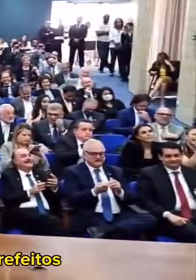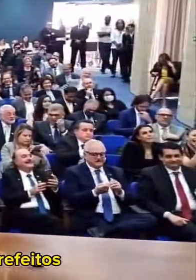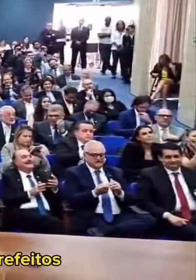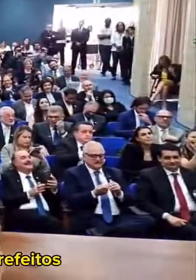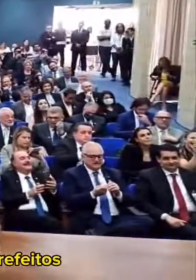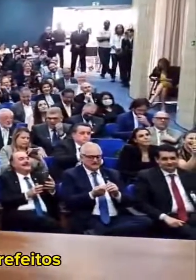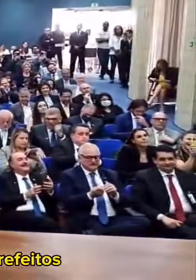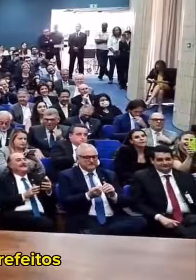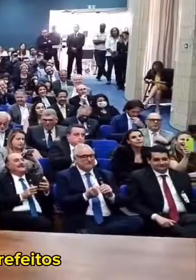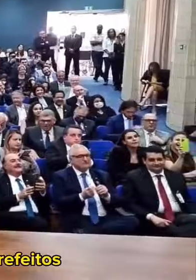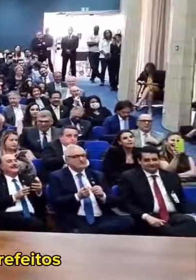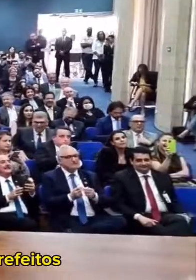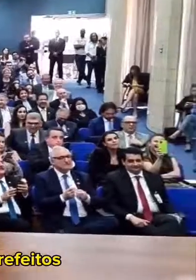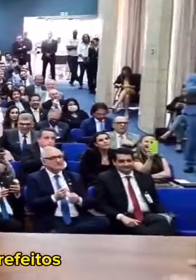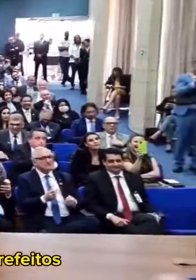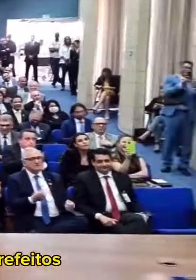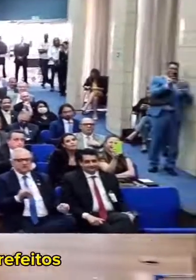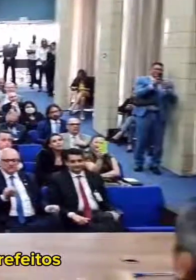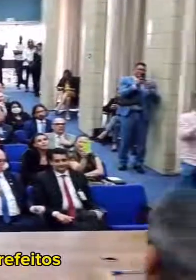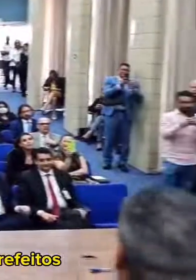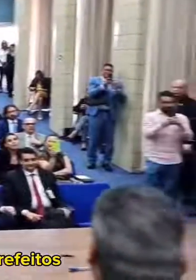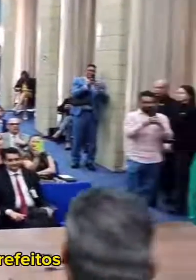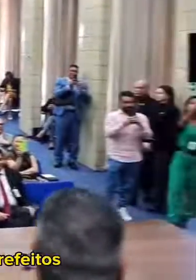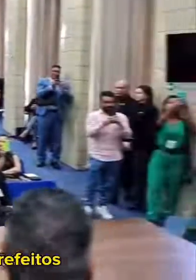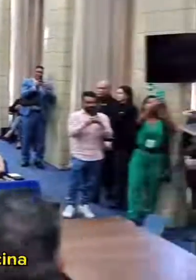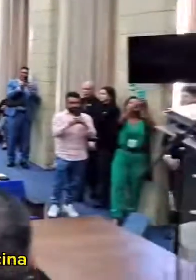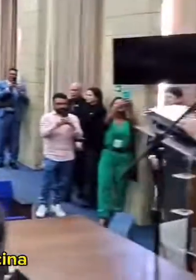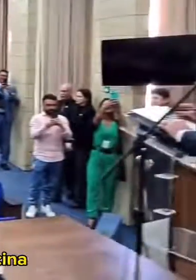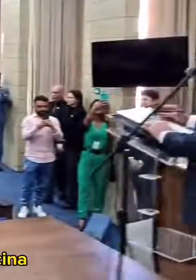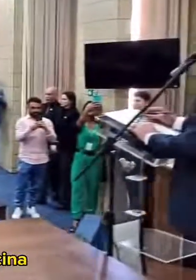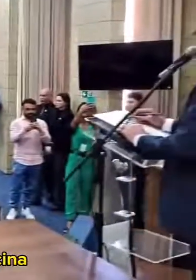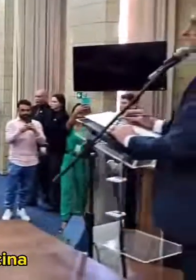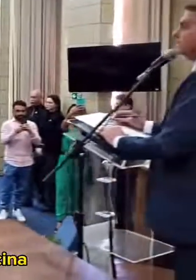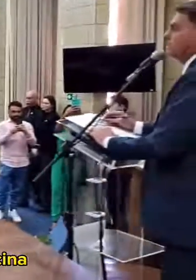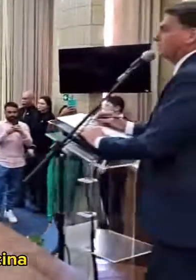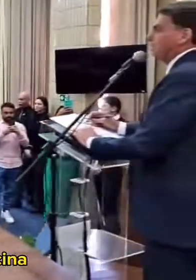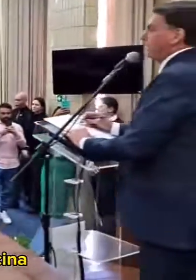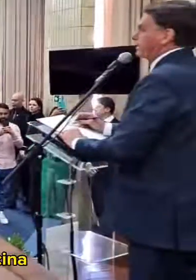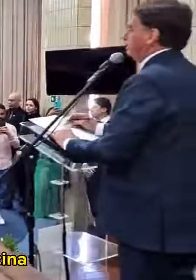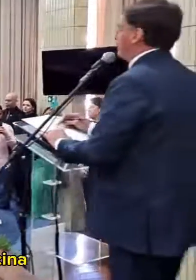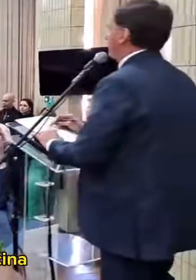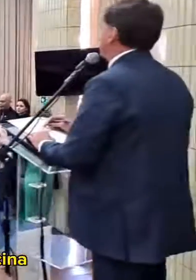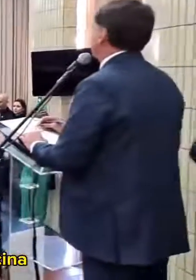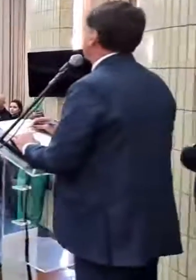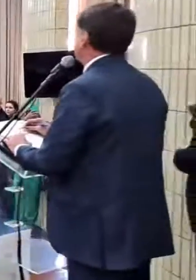Deles permitindo que prefeitos e